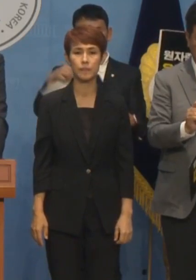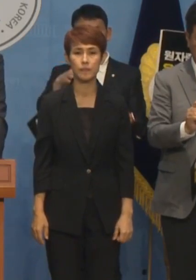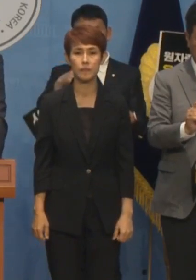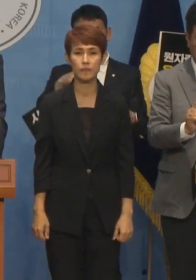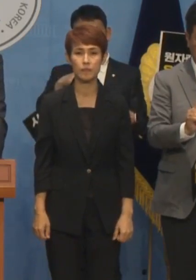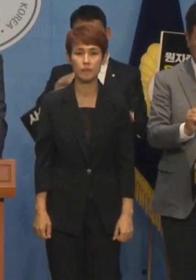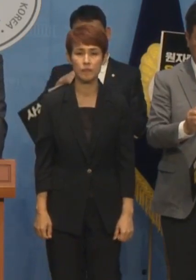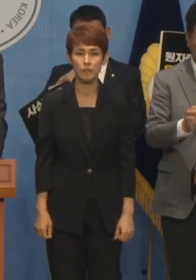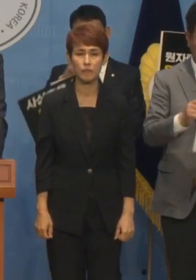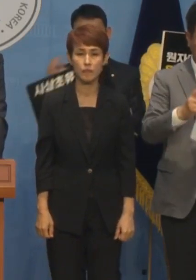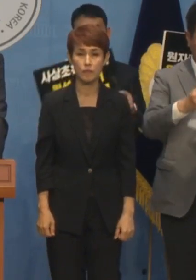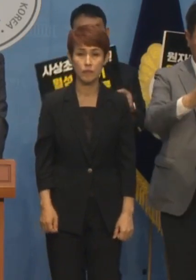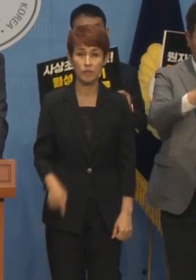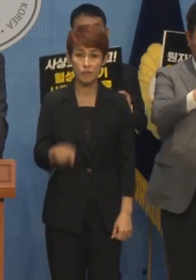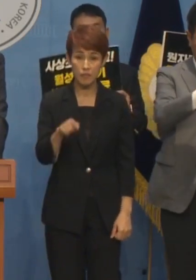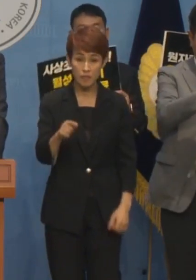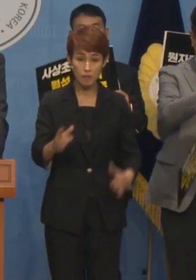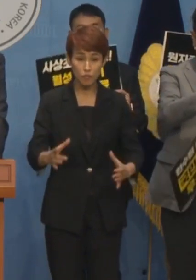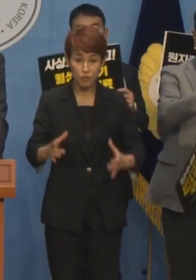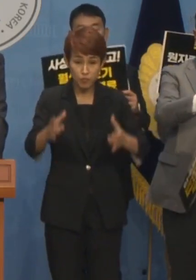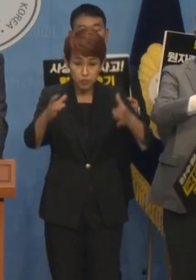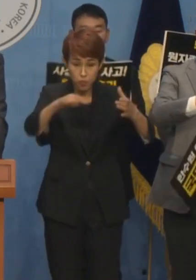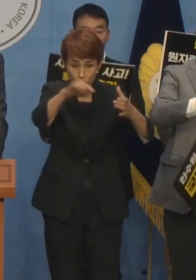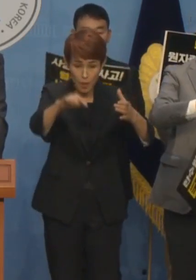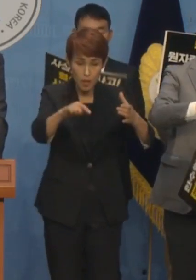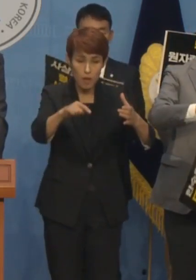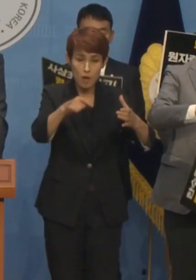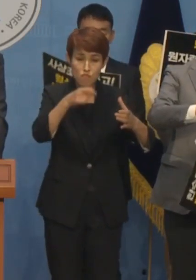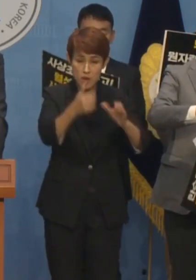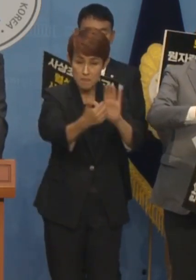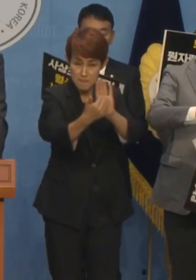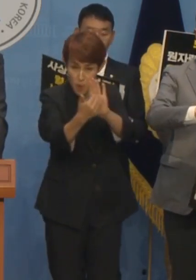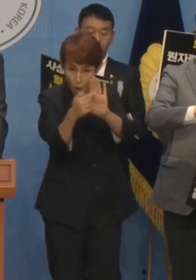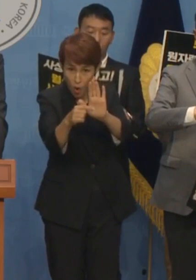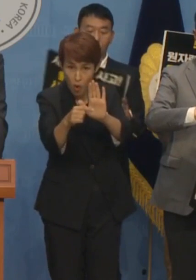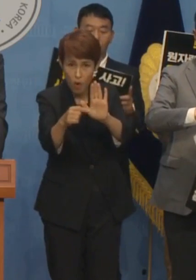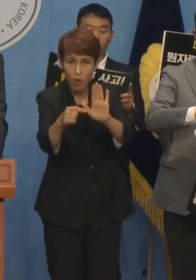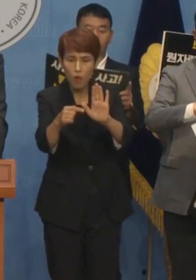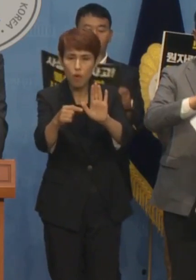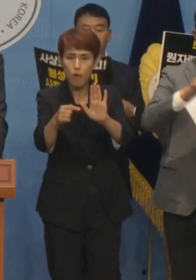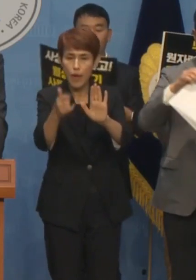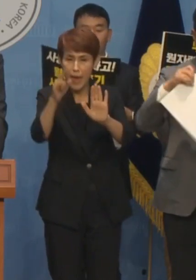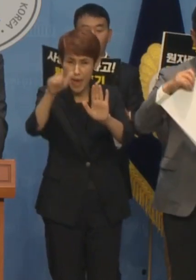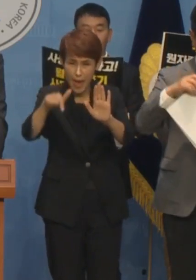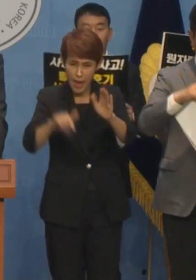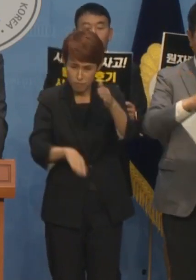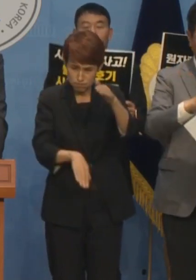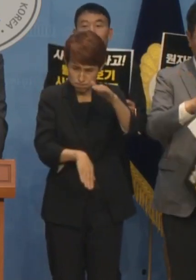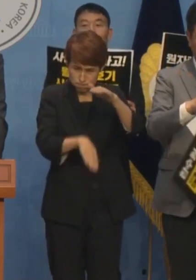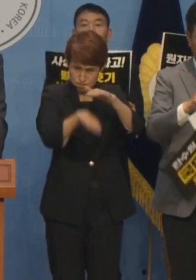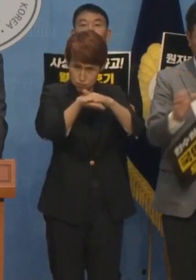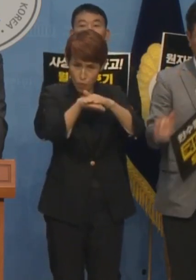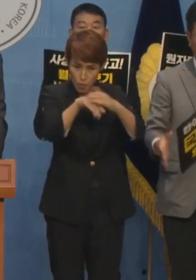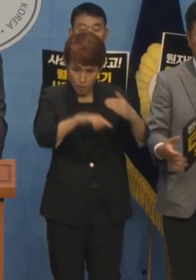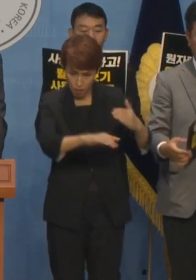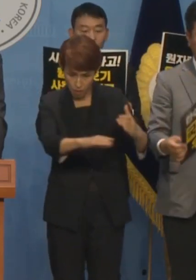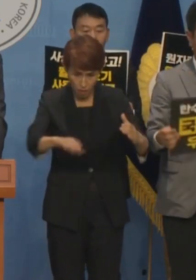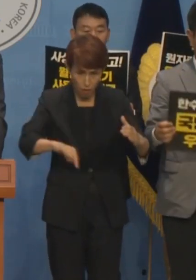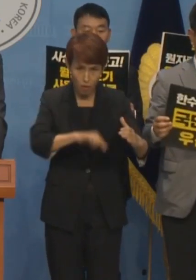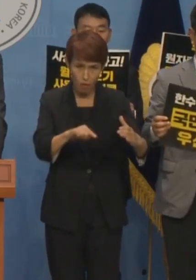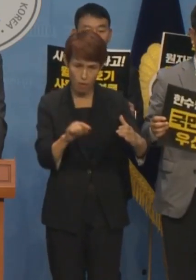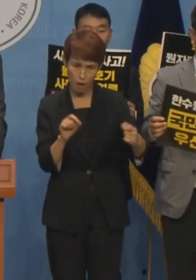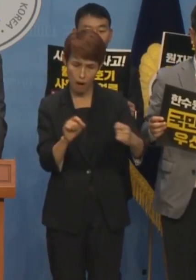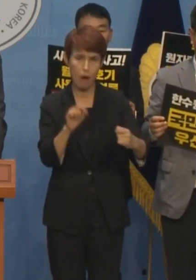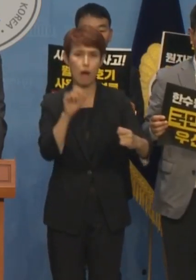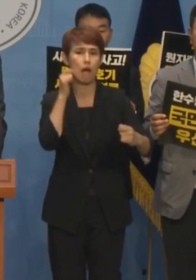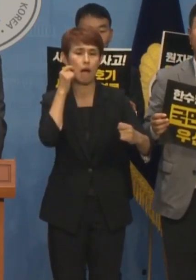저장조 벽체 에폭시 방수막은 열화가 뚜렷하고 사용 후 핵 연료가 가득 찬 저장조 바닥은 접근이